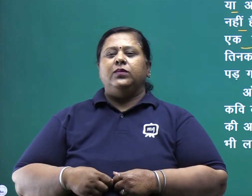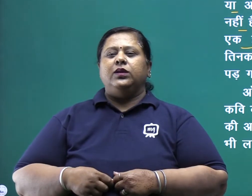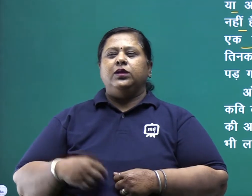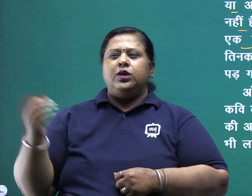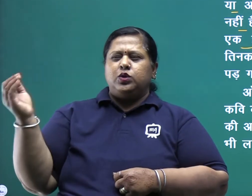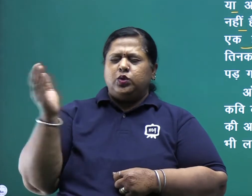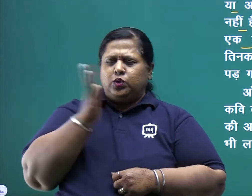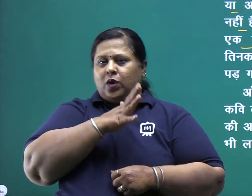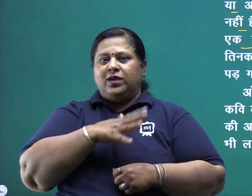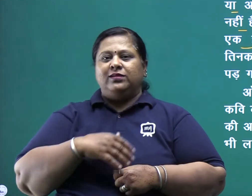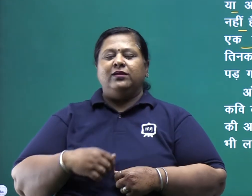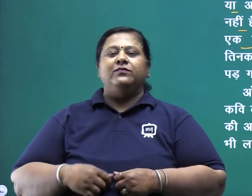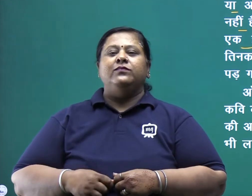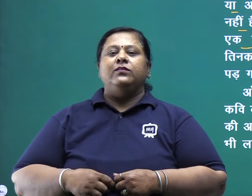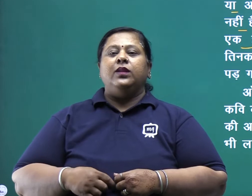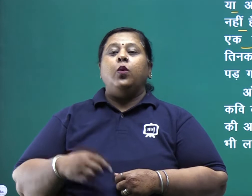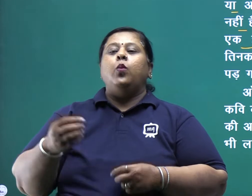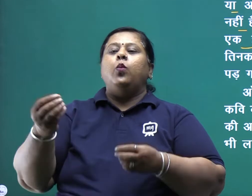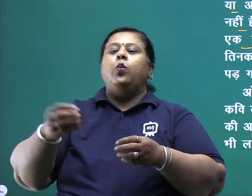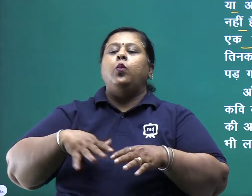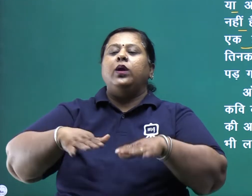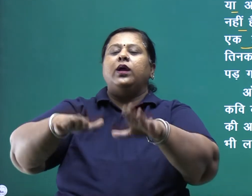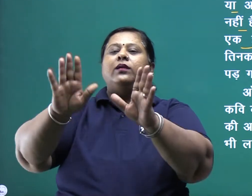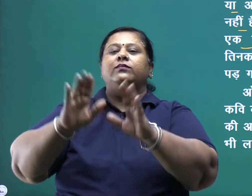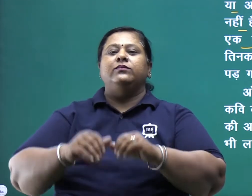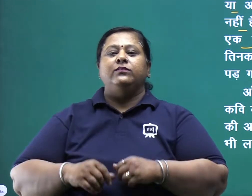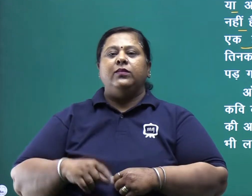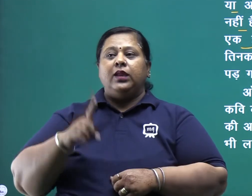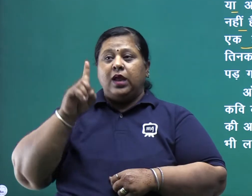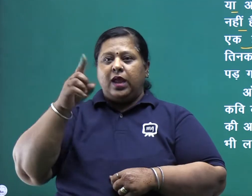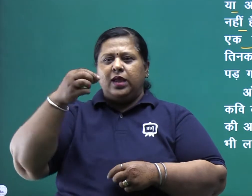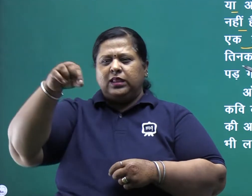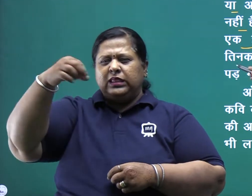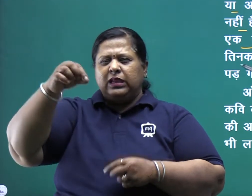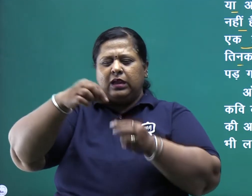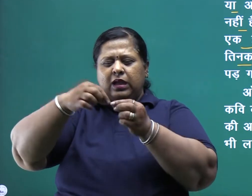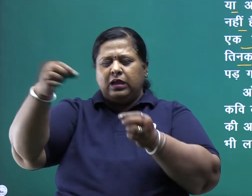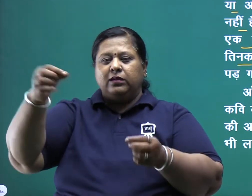एक झोंके से उड़कर एक तिनका